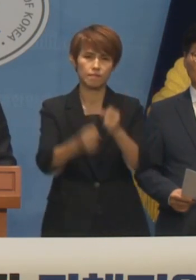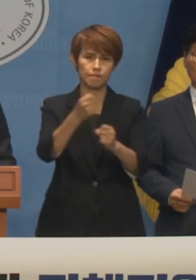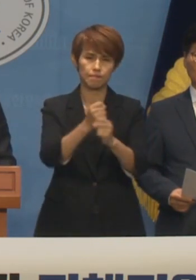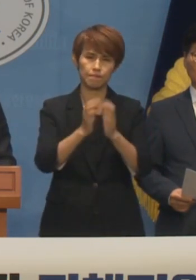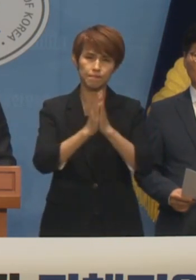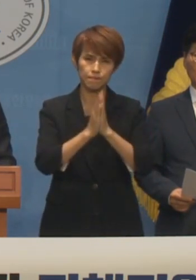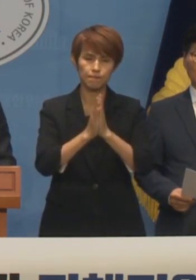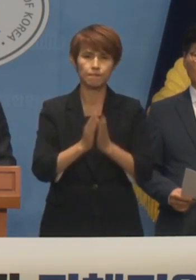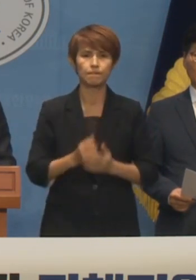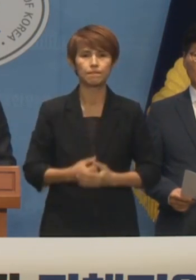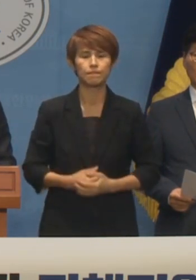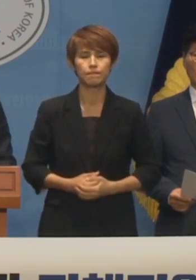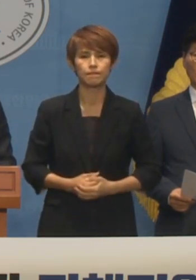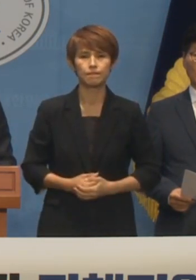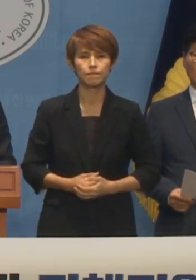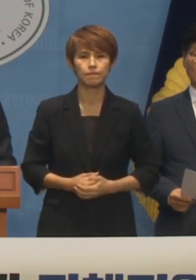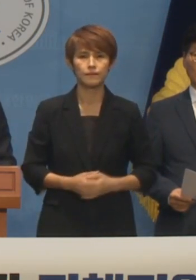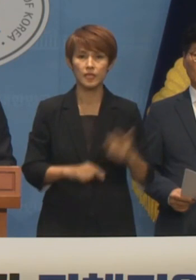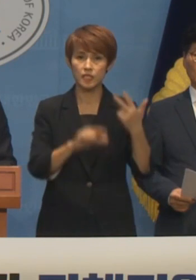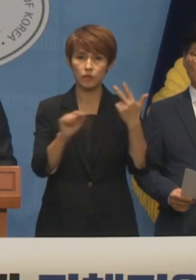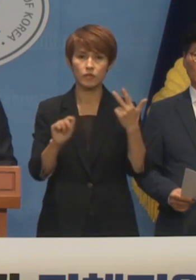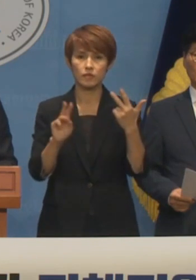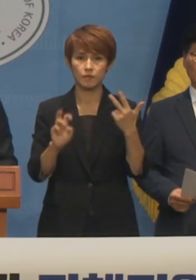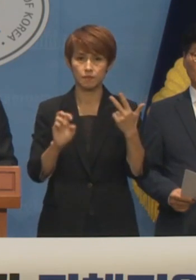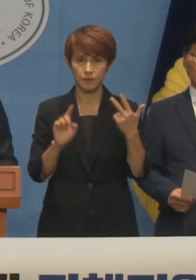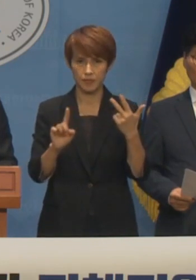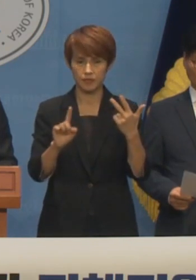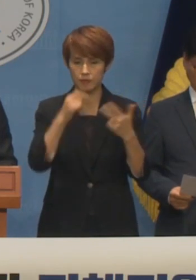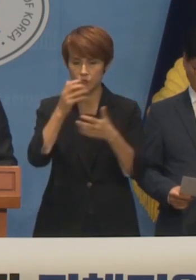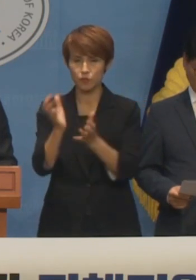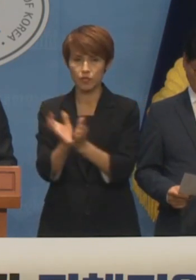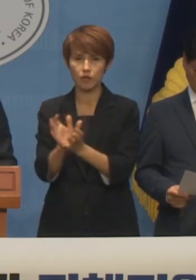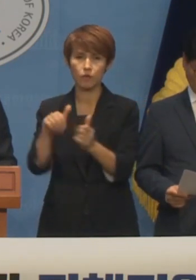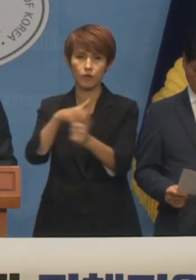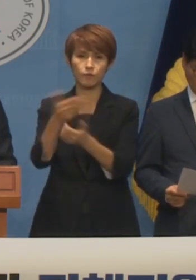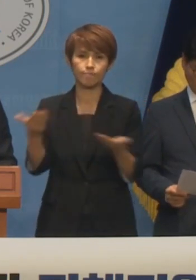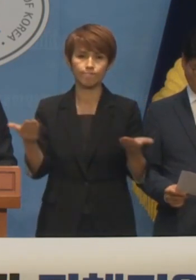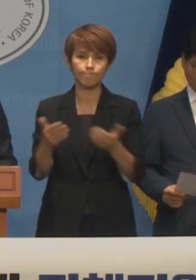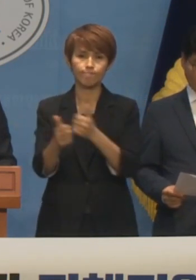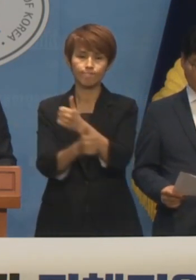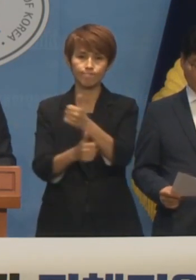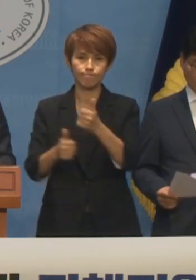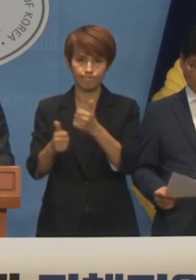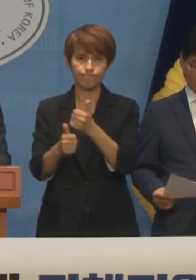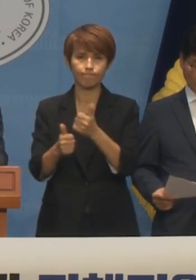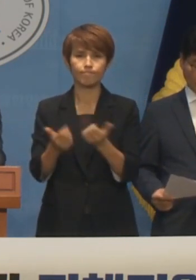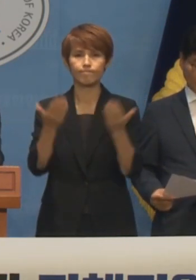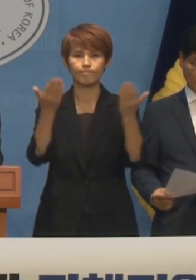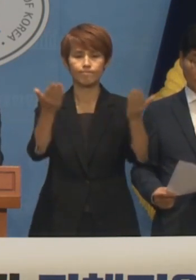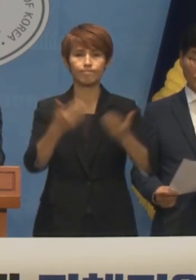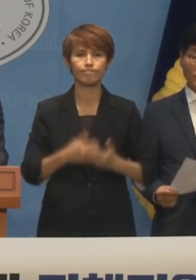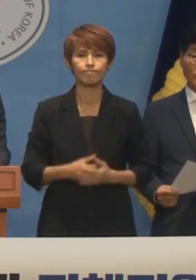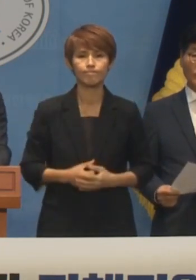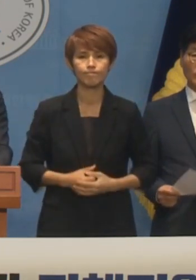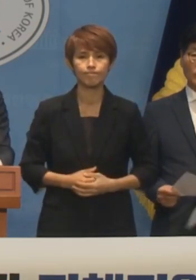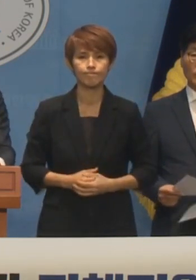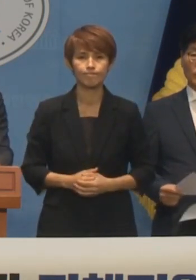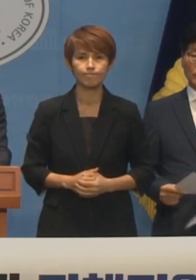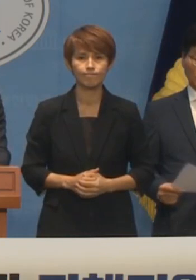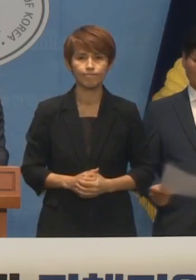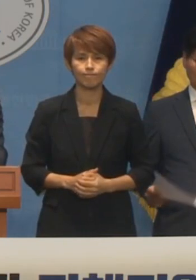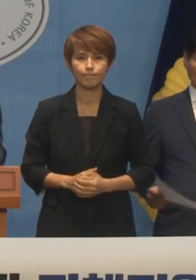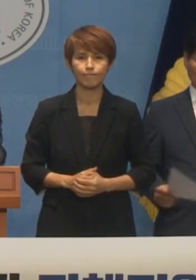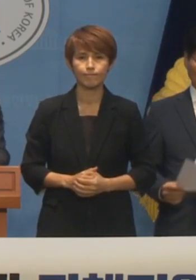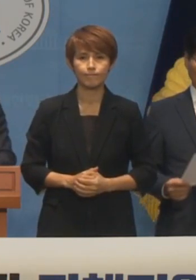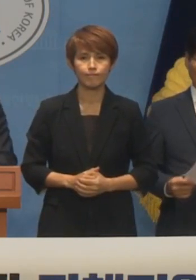기원한다. 2024년 7월 31일 더불어민주당 환경노동위원회 위원 일동.